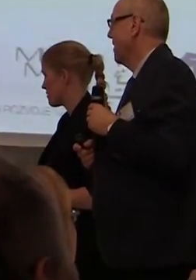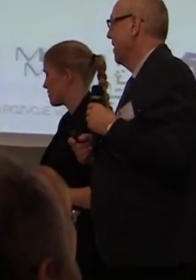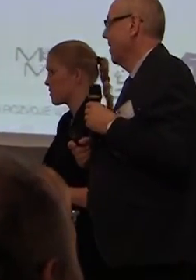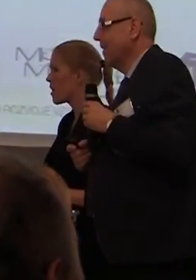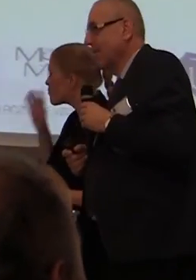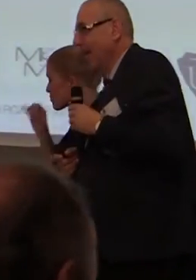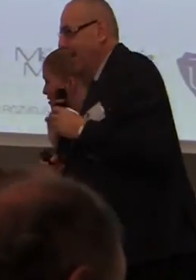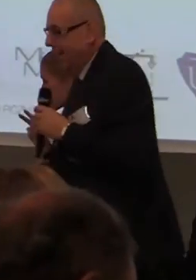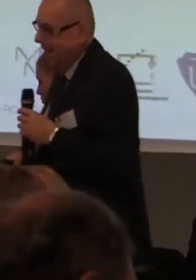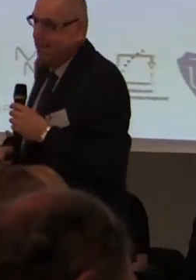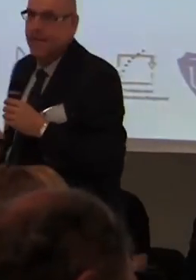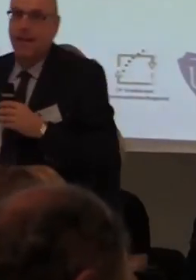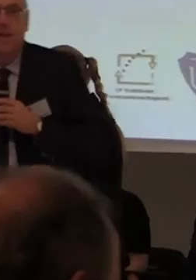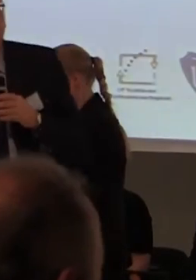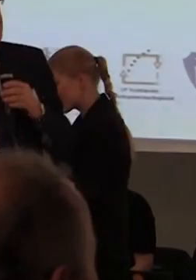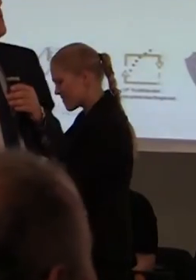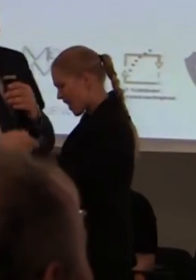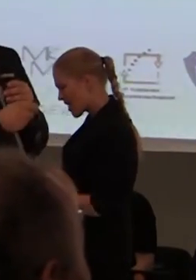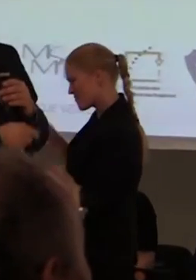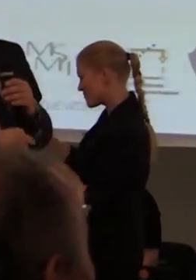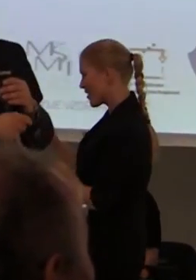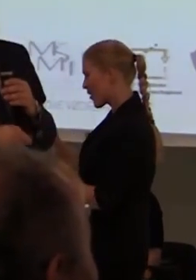Počáková. Mám teda mě vliv. Tak,